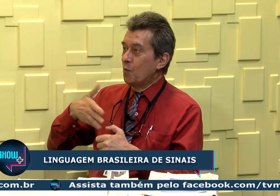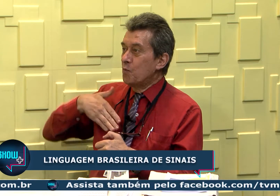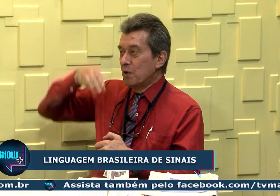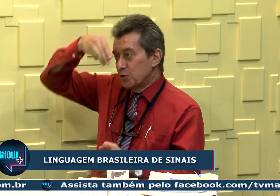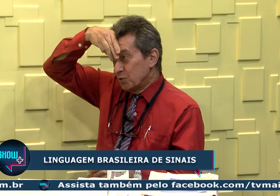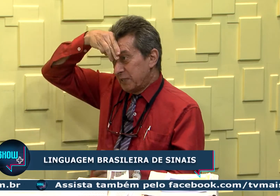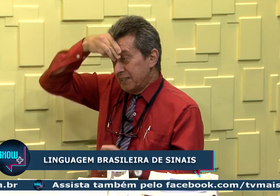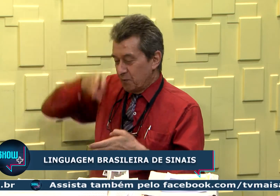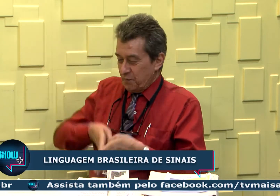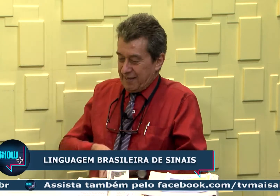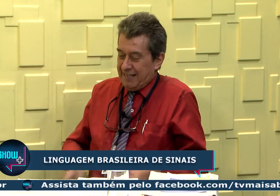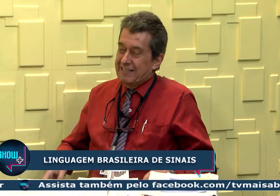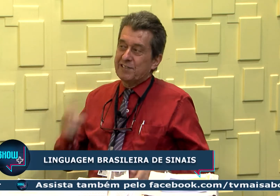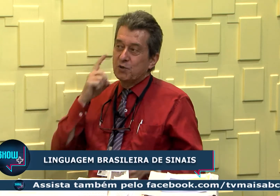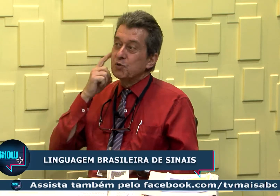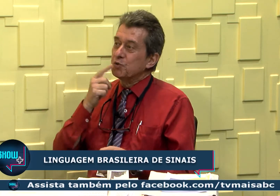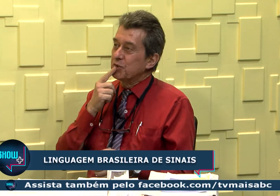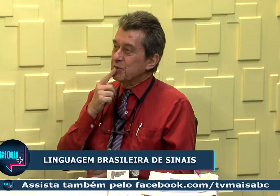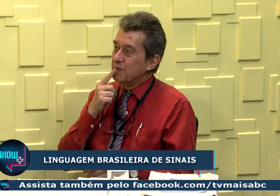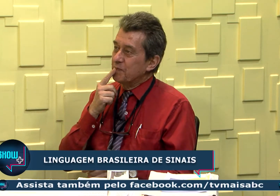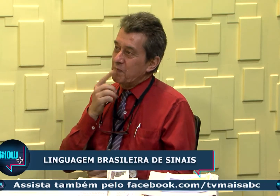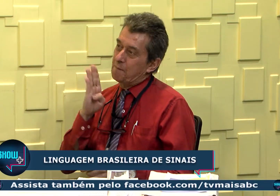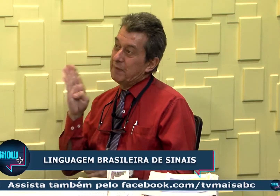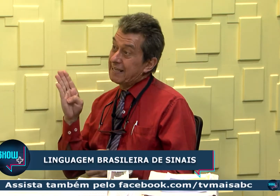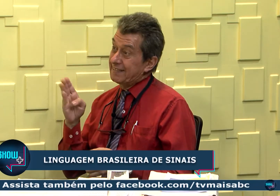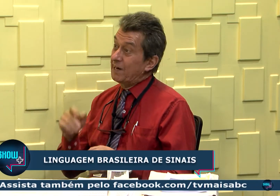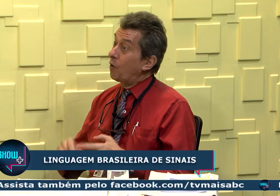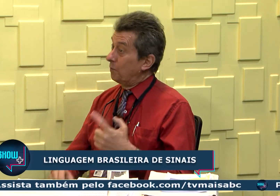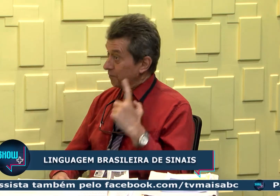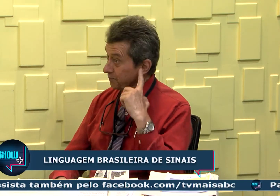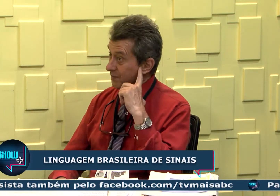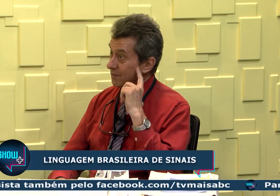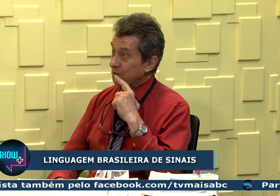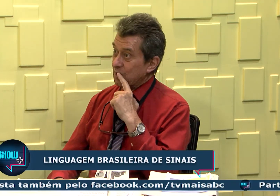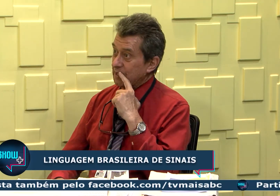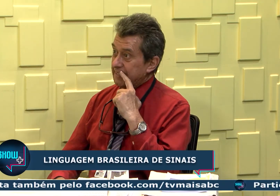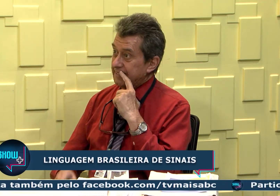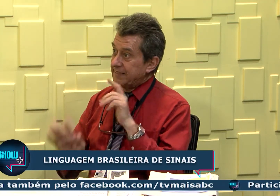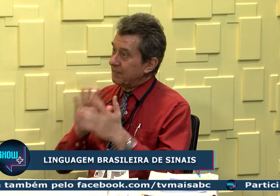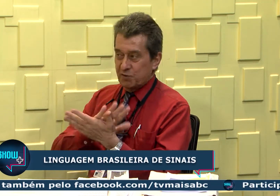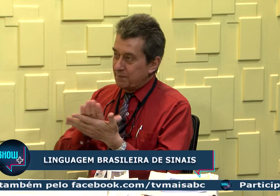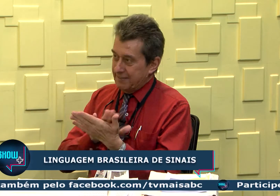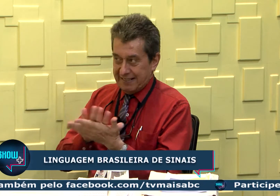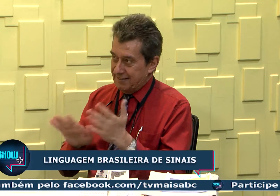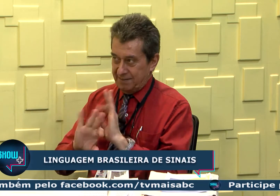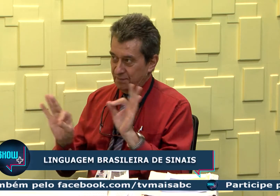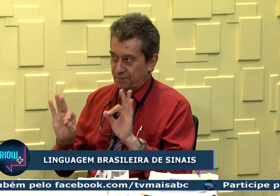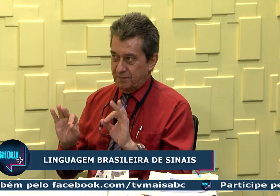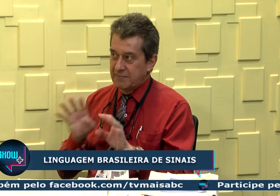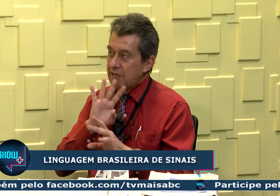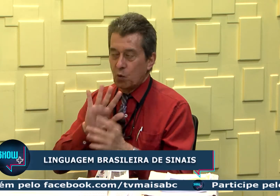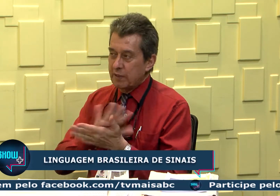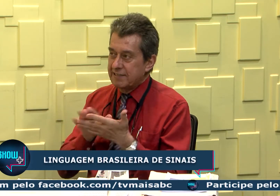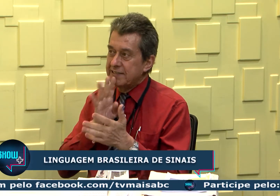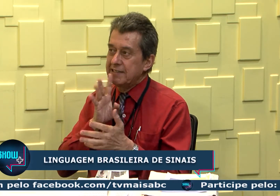o meu sobrinho ele nasceu surdo bilateral até então eu não sabia nada de não saber nada não conhecia